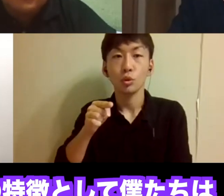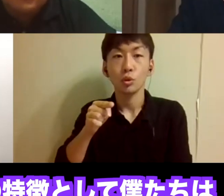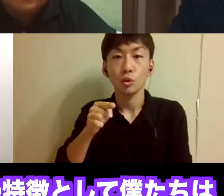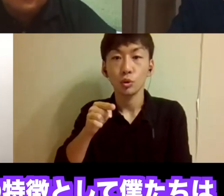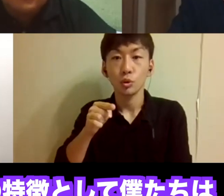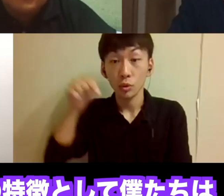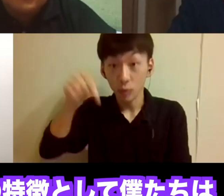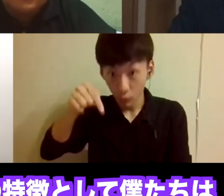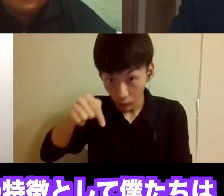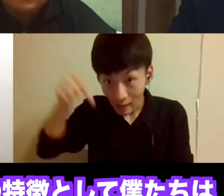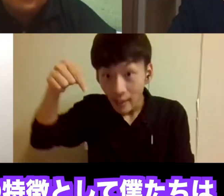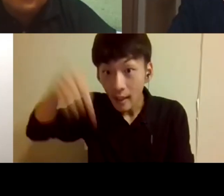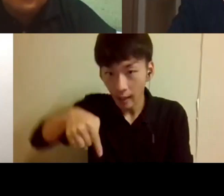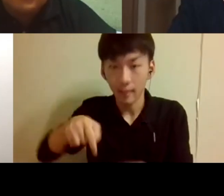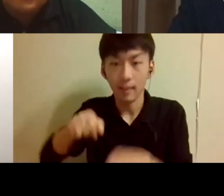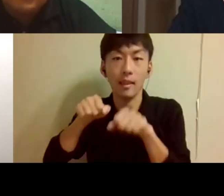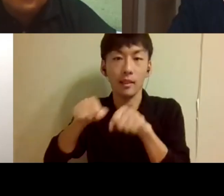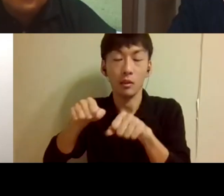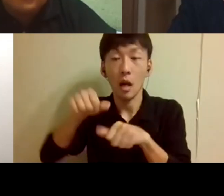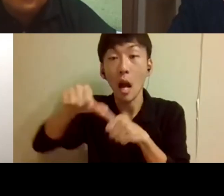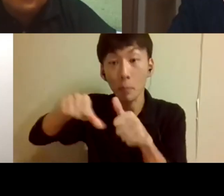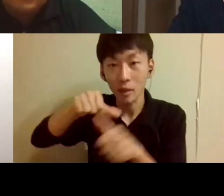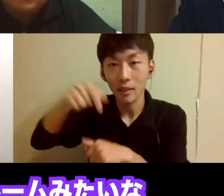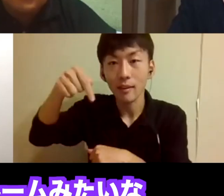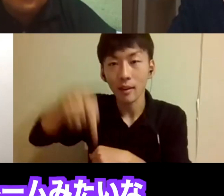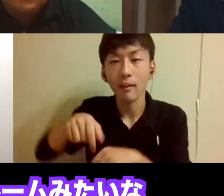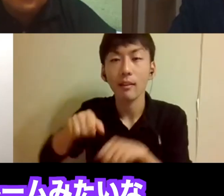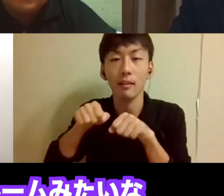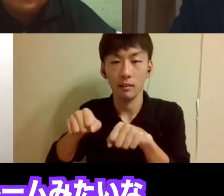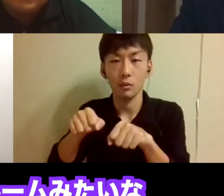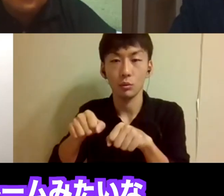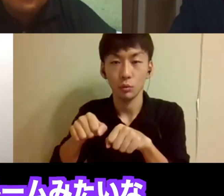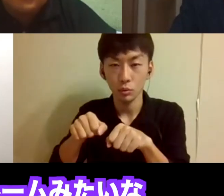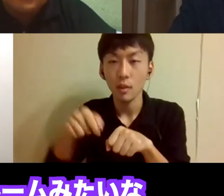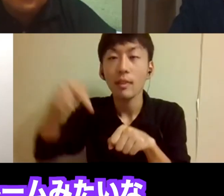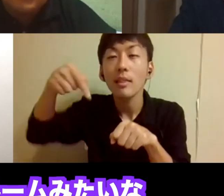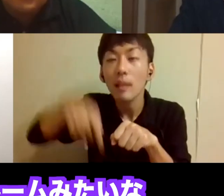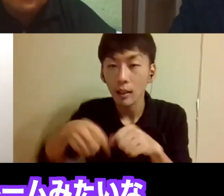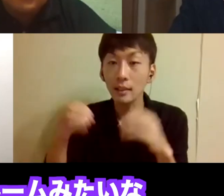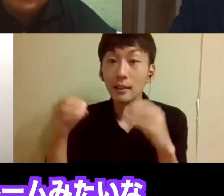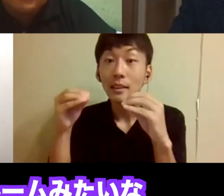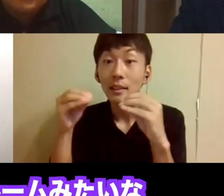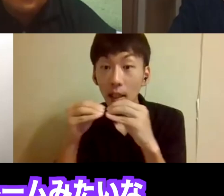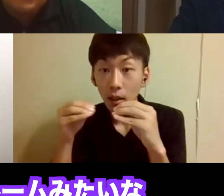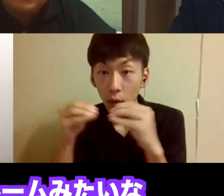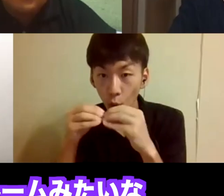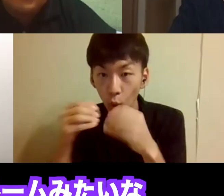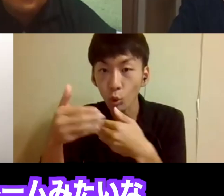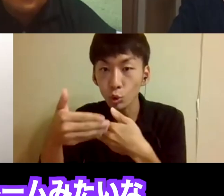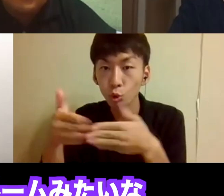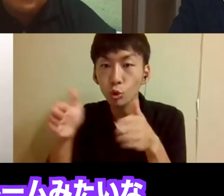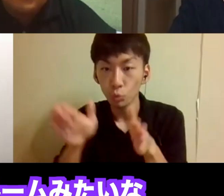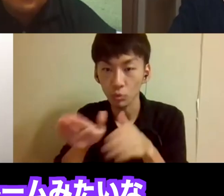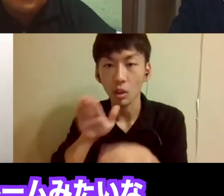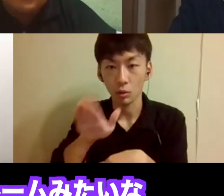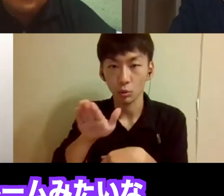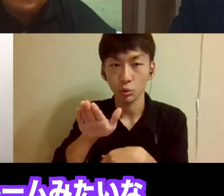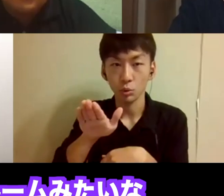スマホのアプリですね中でチャットルームみたいななどがスラックとか使ったことあると思うんですかああいうようなものを